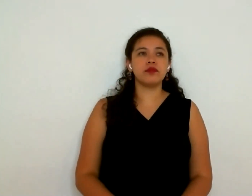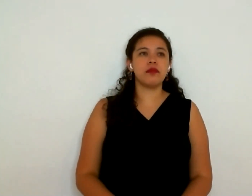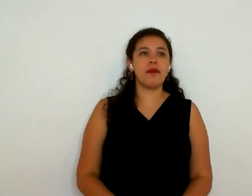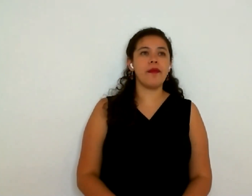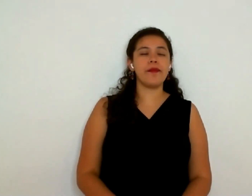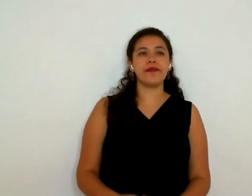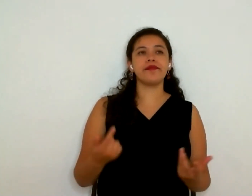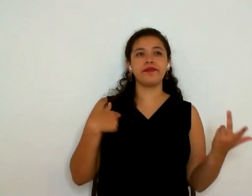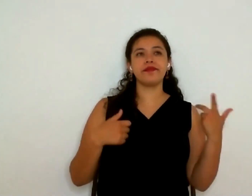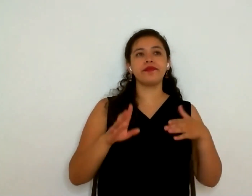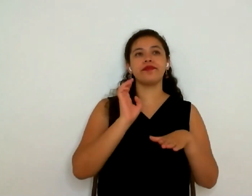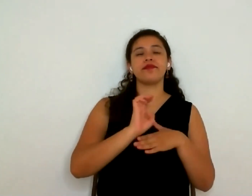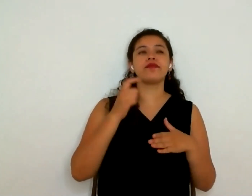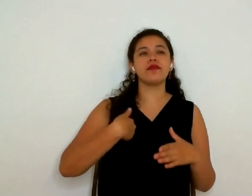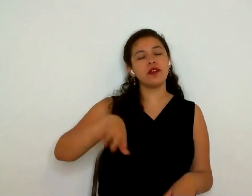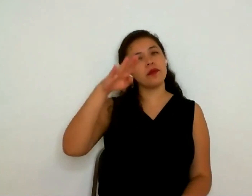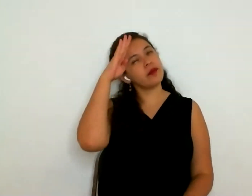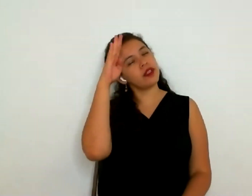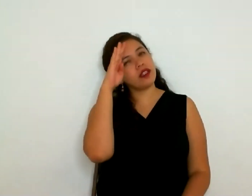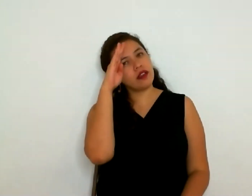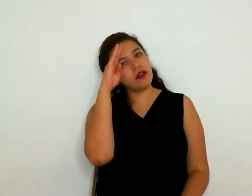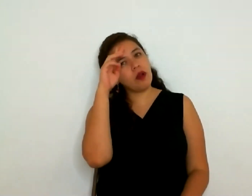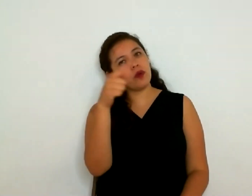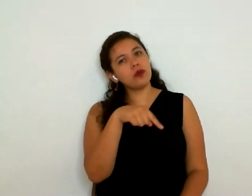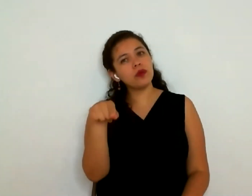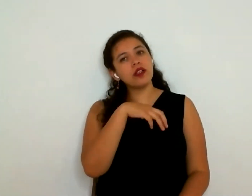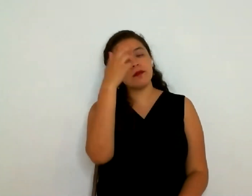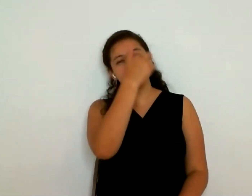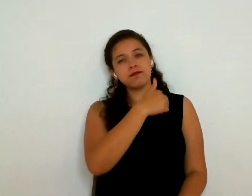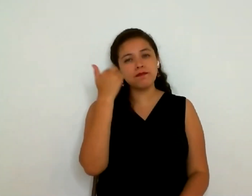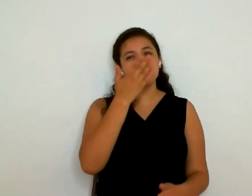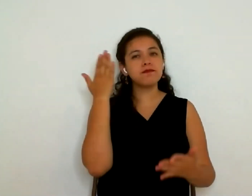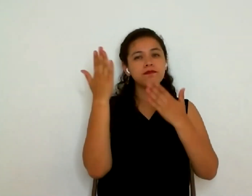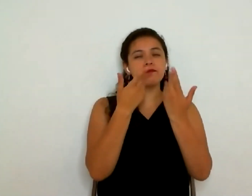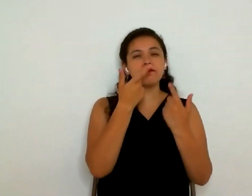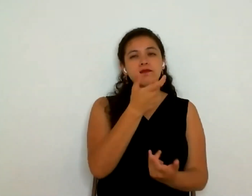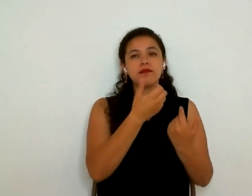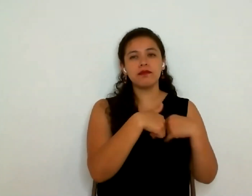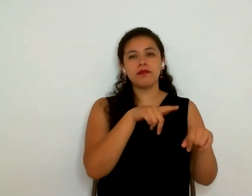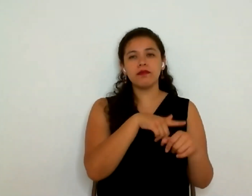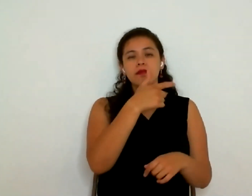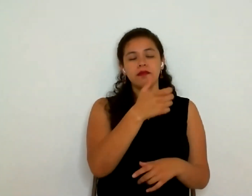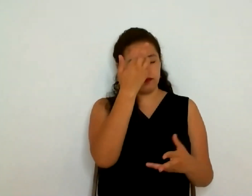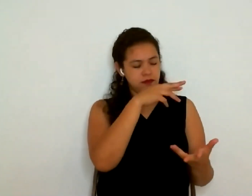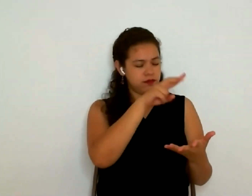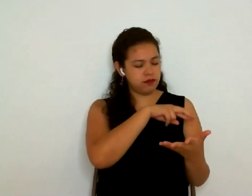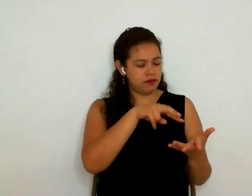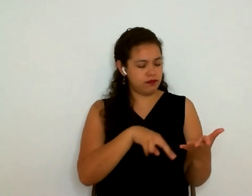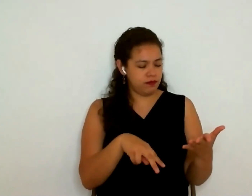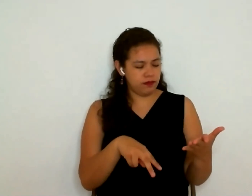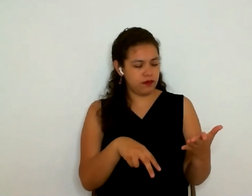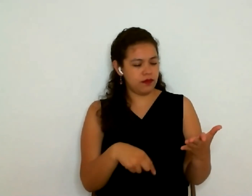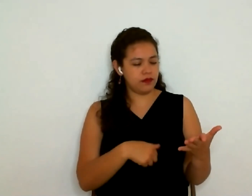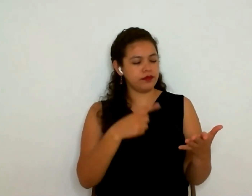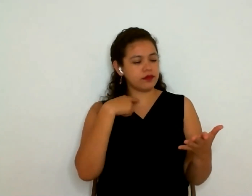pensaba ustedes revisarán sus estudios socioeconómicos y que pudiéramos este ver